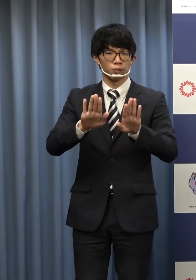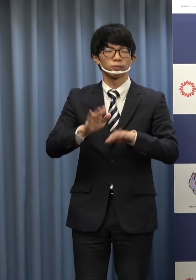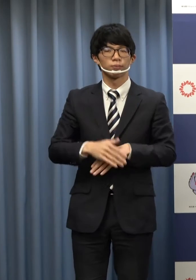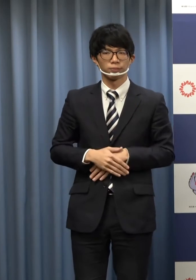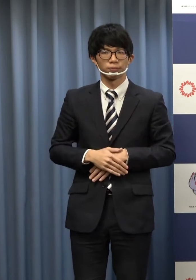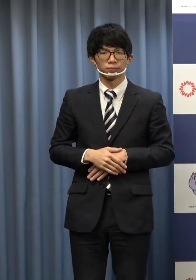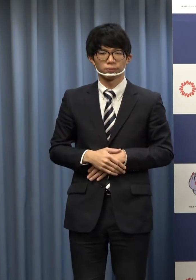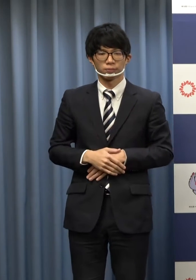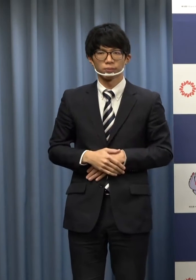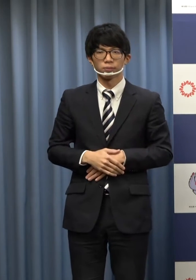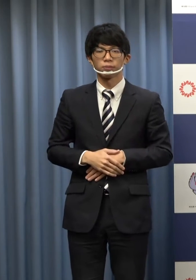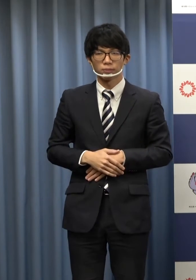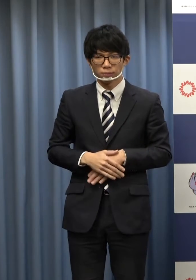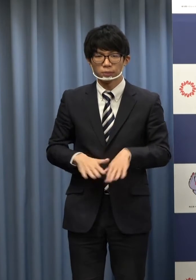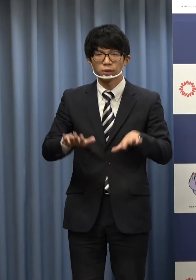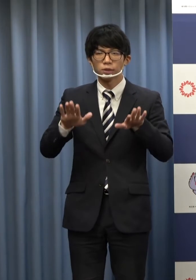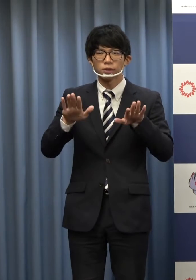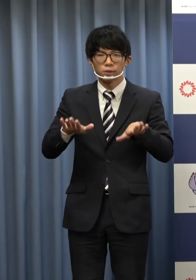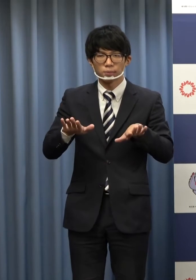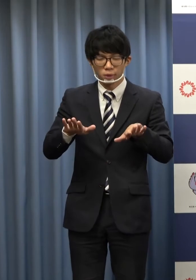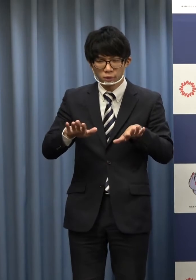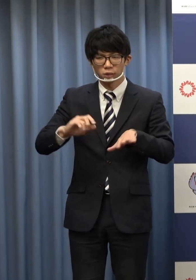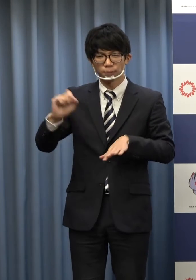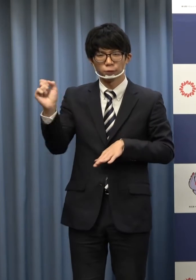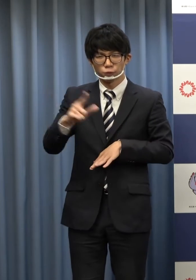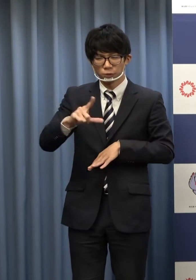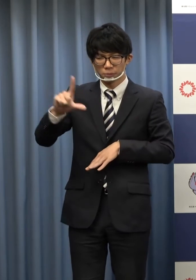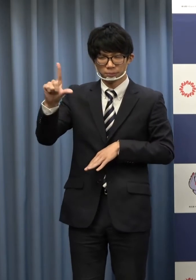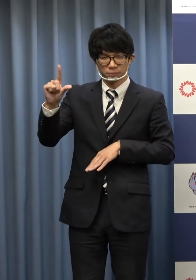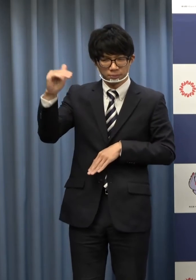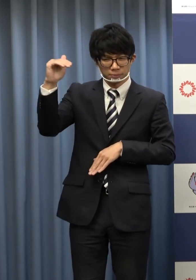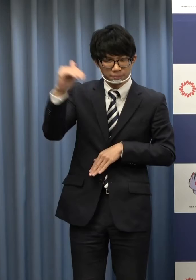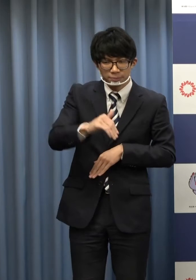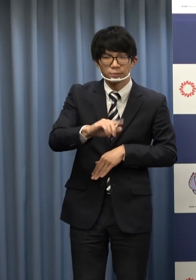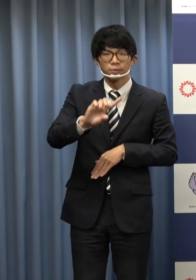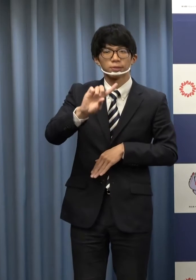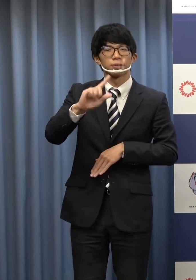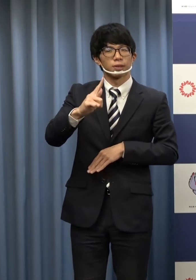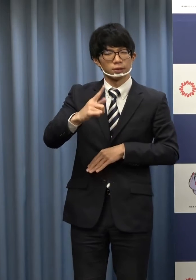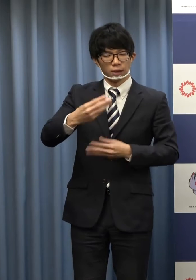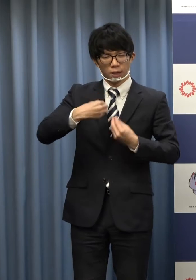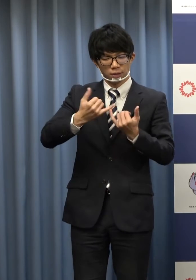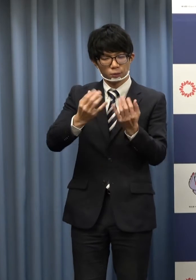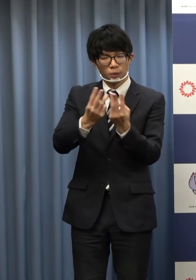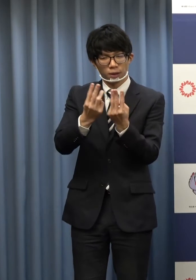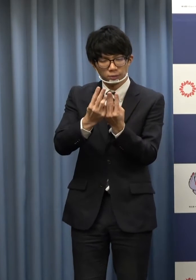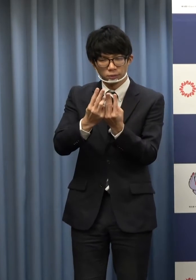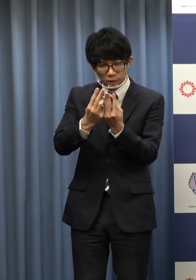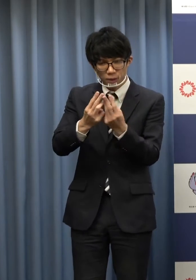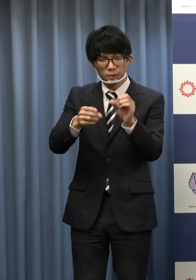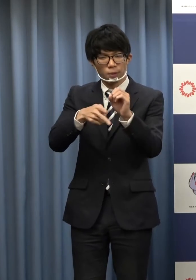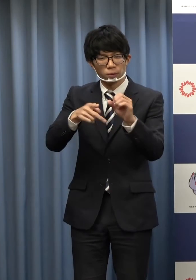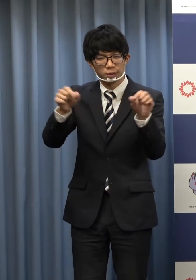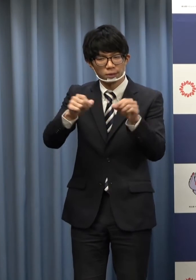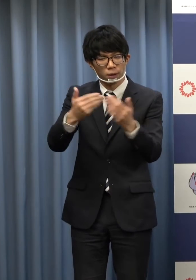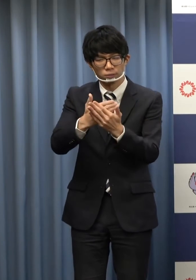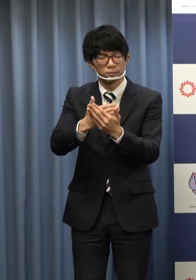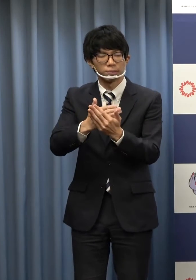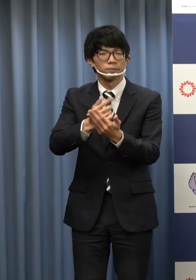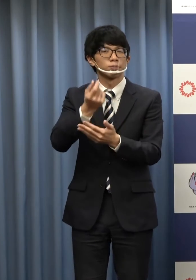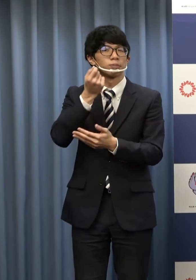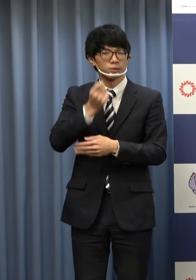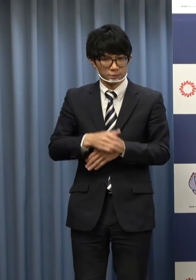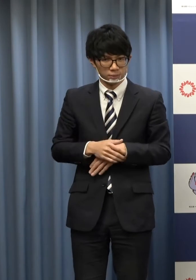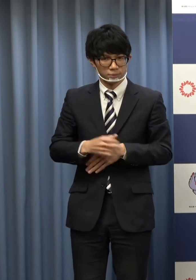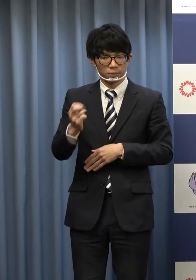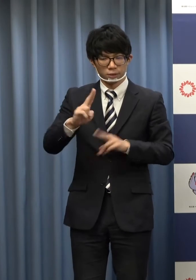等を見てもこれが劇的に改善するような状況にはないこと、そして医療の提供体制、専門家の方々も